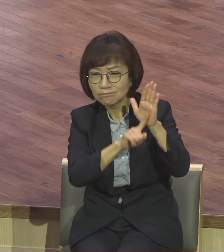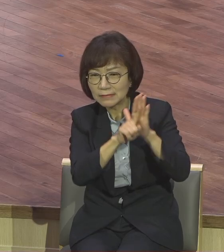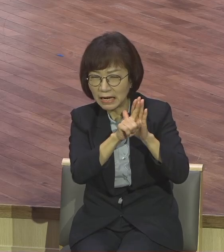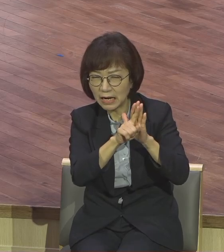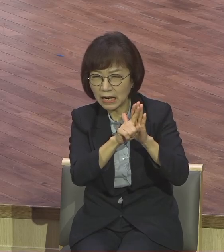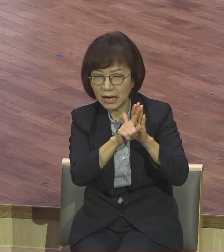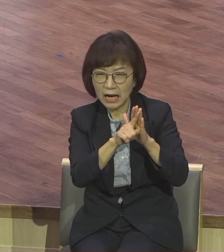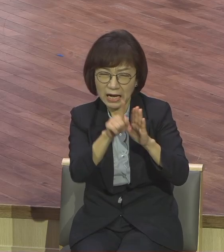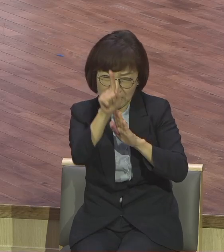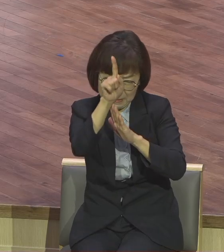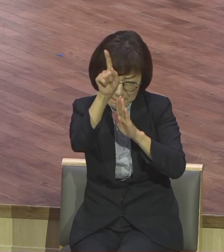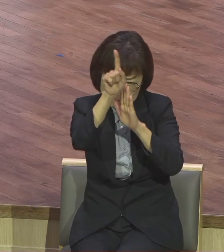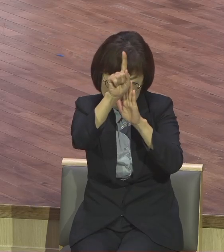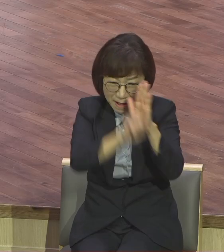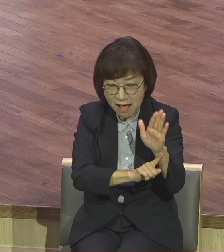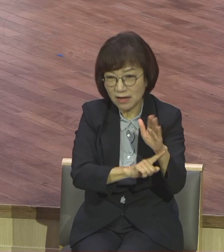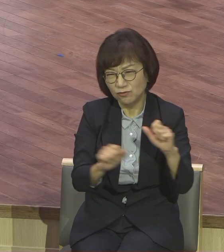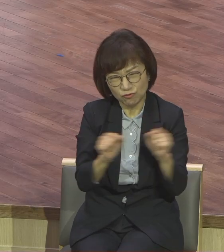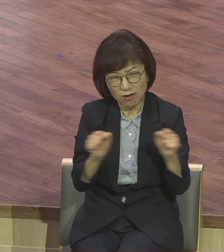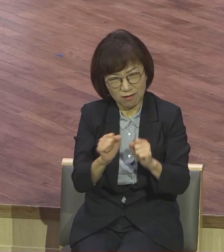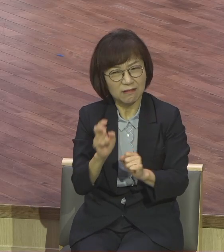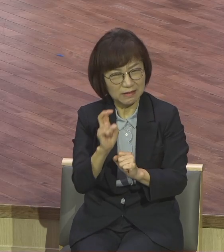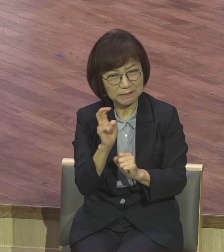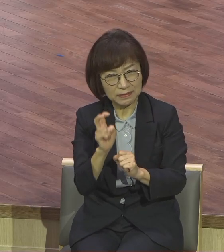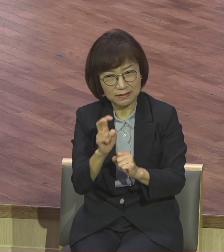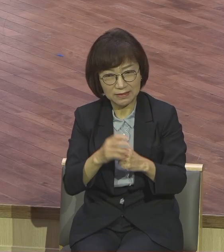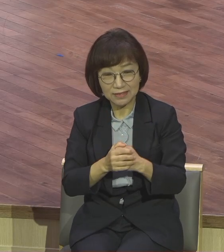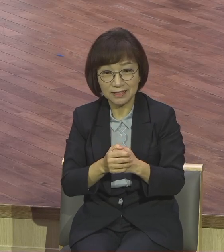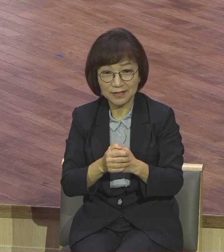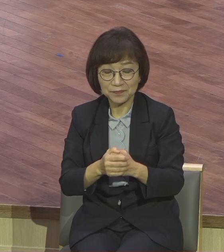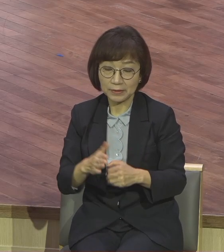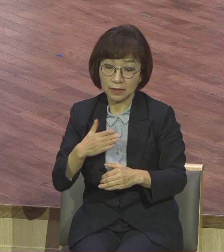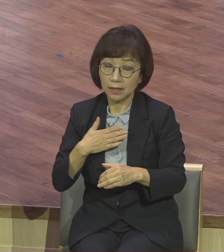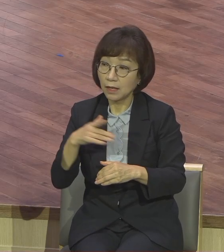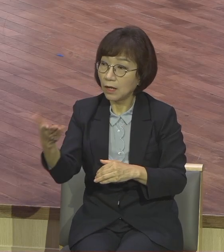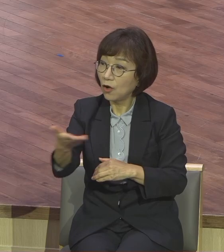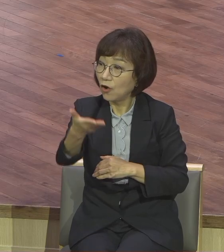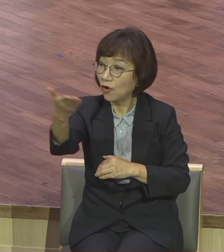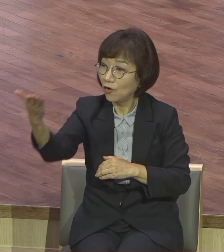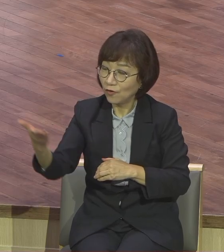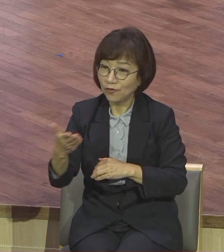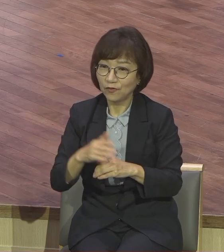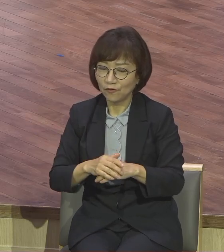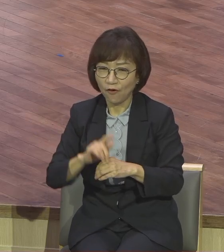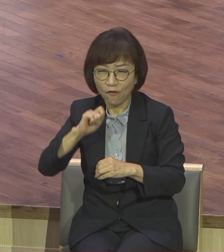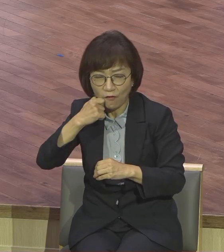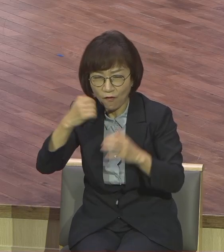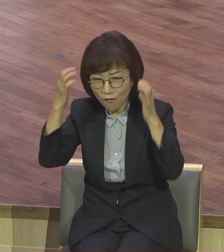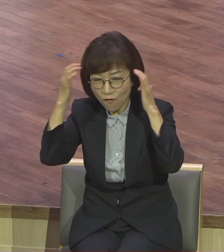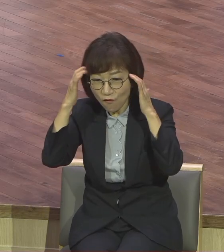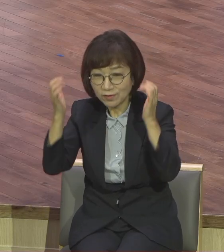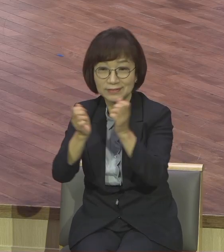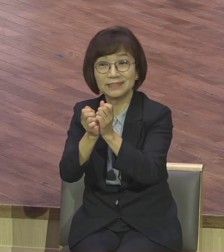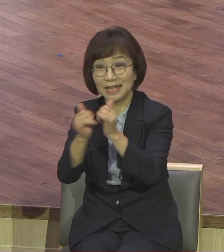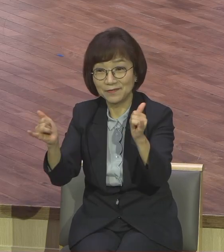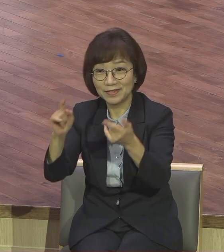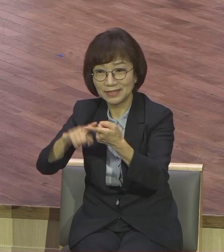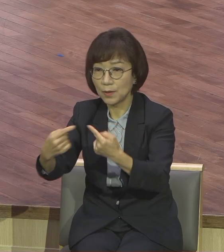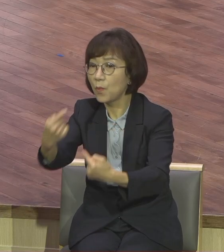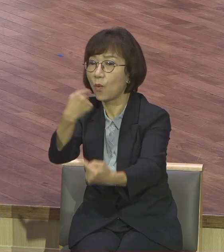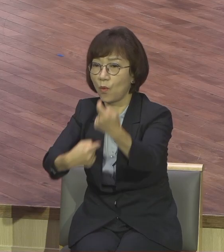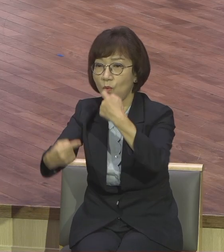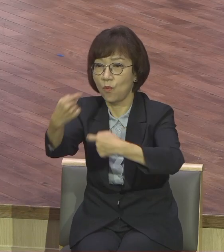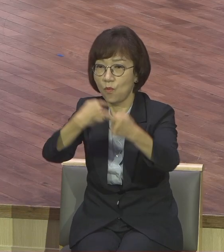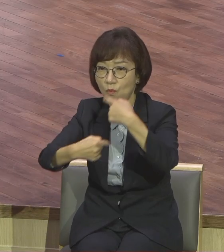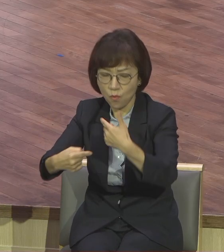우리 성도님들 가운데서 제가 보고를 받잖아요. 자영업하는 우리 교인들 중에도 어려움을 당하는 분들이 많이 있음을